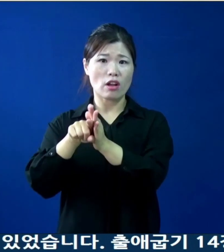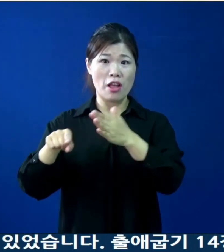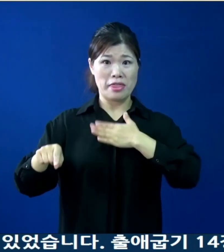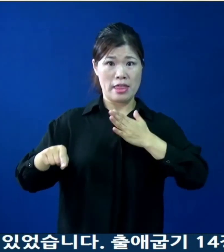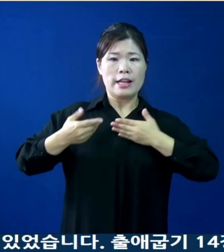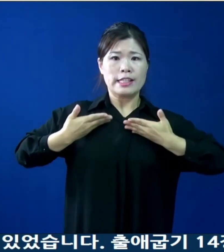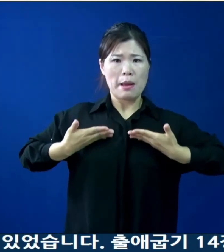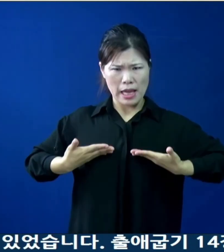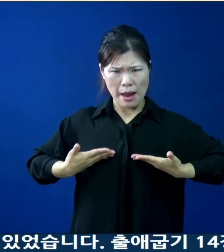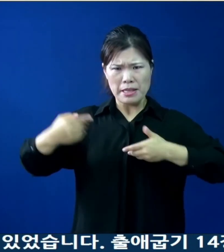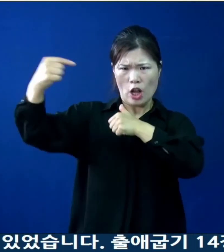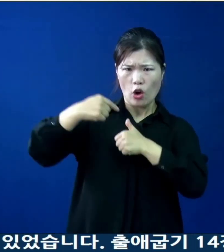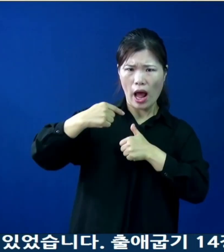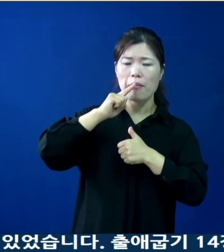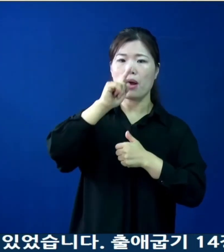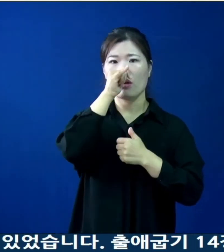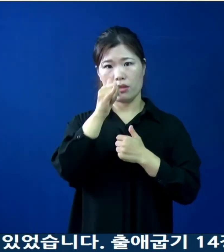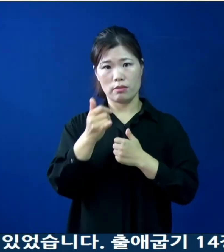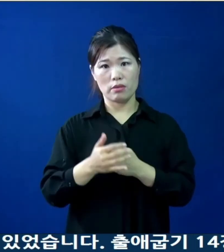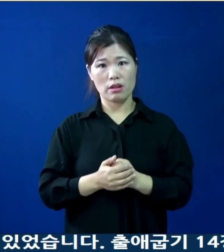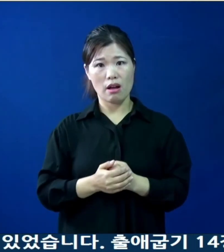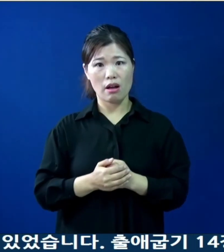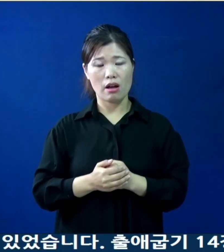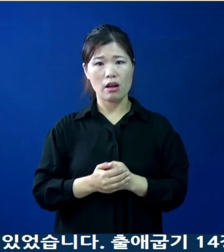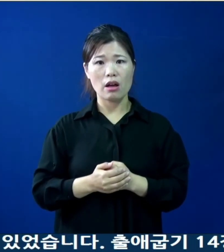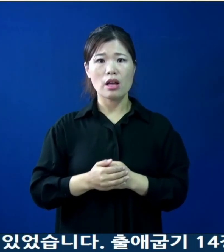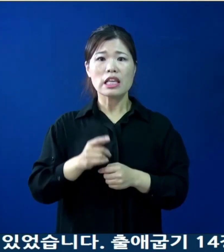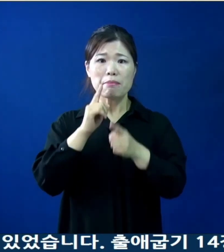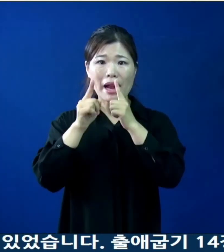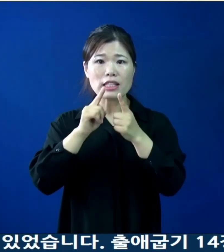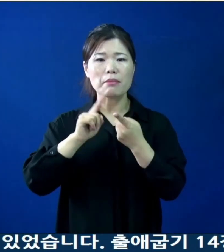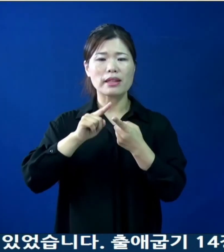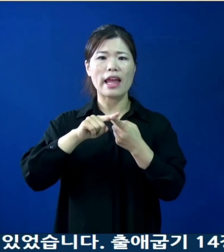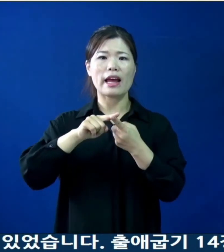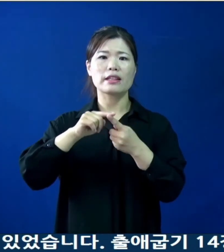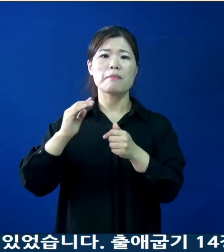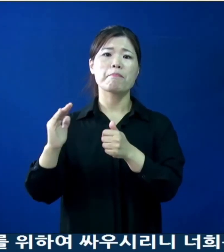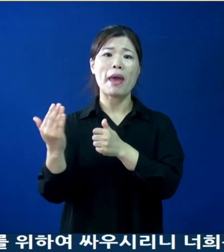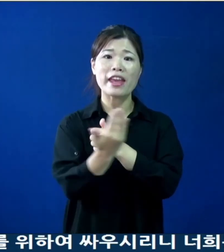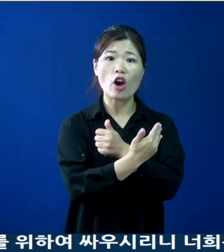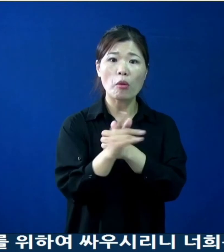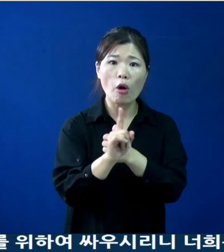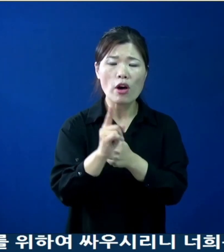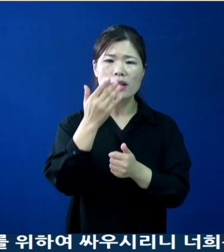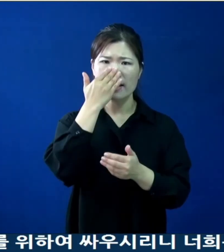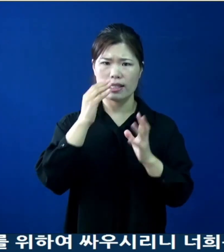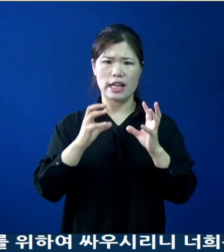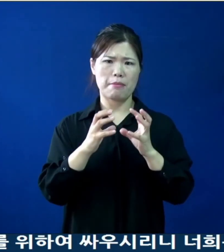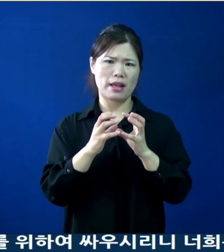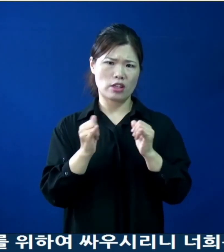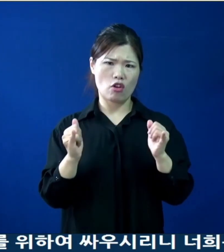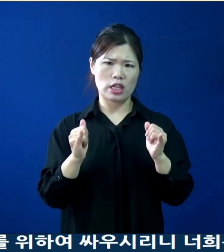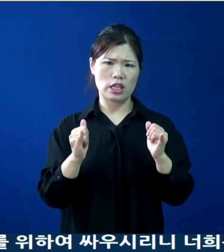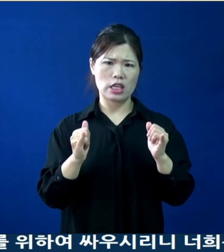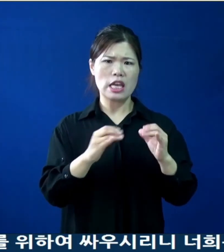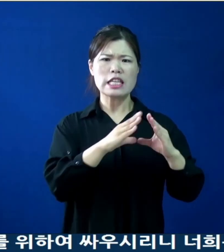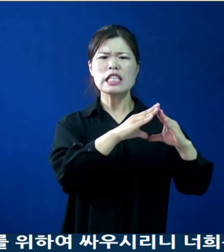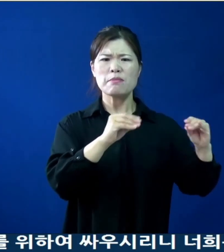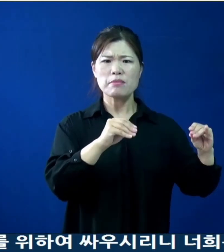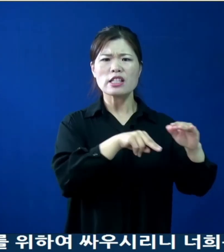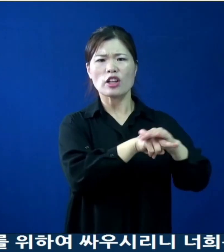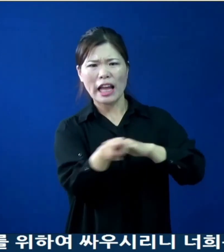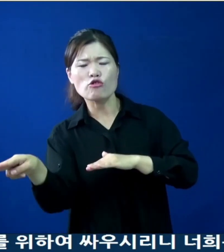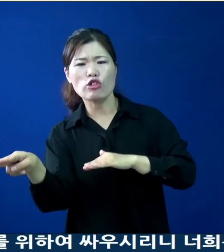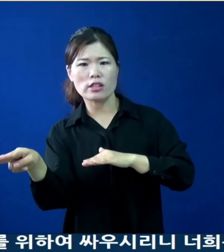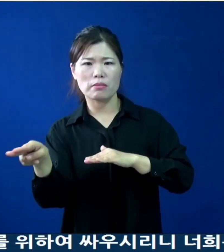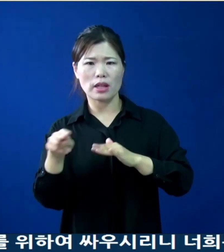있어보라, 이런 얘기죠. 내려주시고요. 여러분, 이 말씀의 배경이 어디인 줄 아십니까? 이스라엘 백성이 이집트에서, 애굽에서 탈출했습니다.